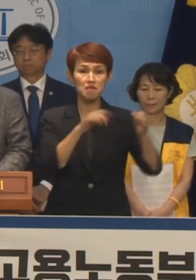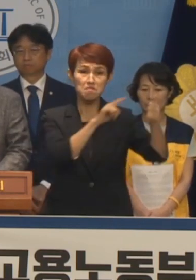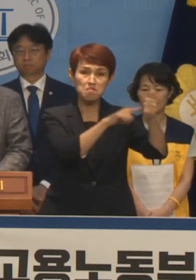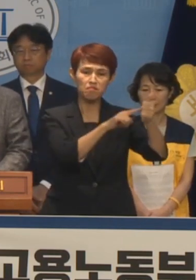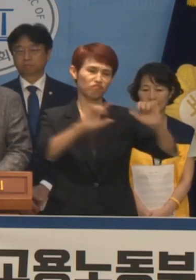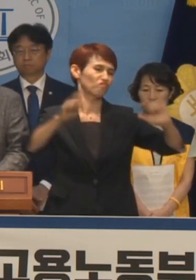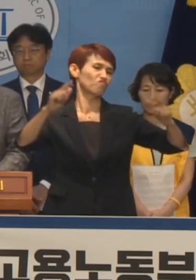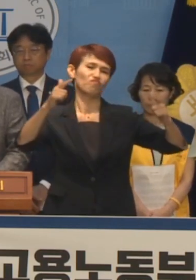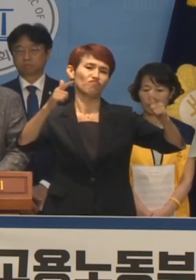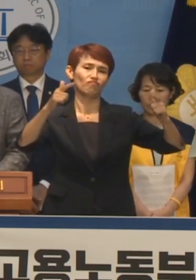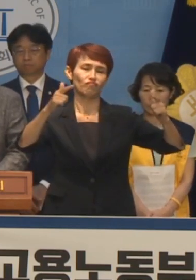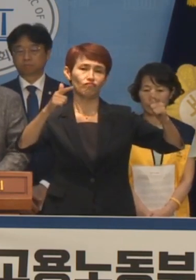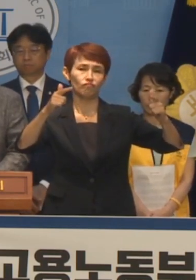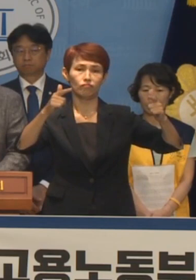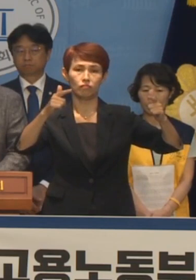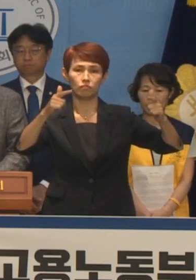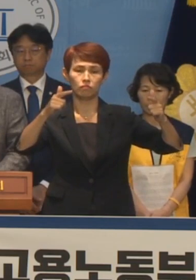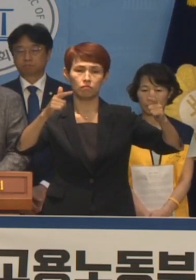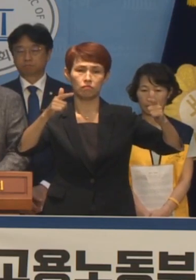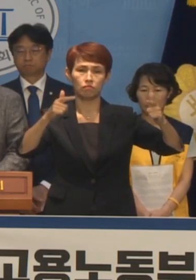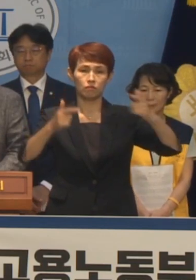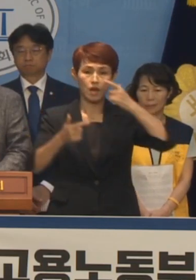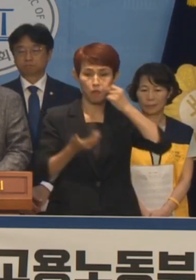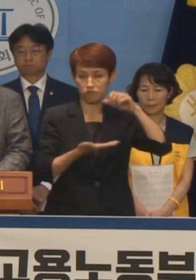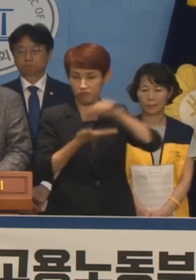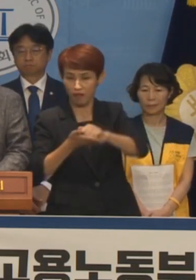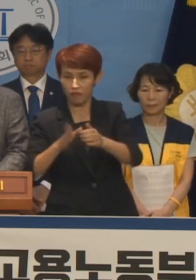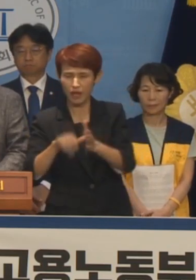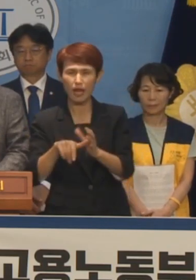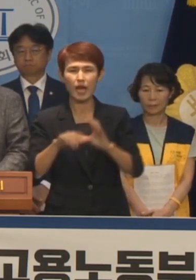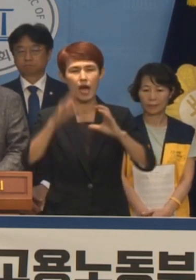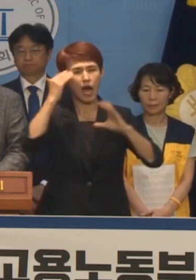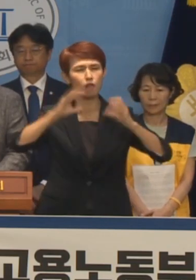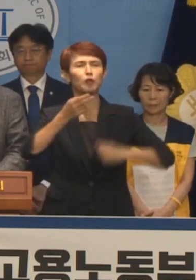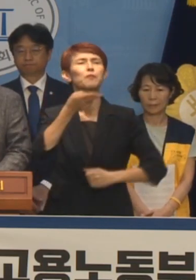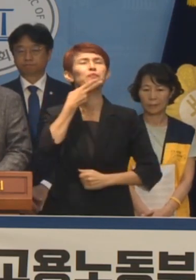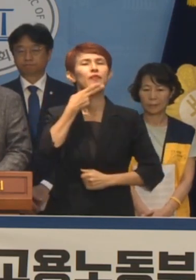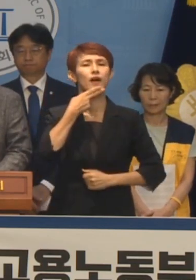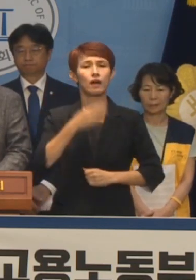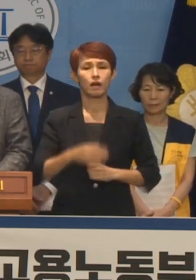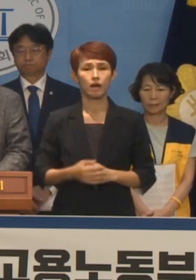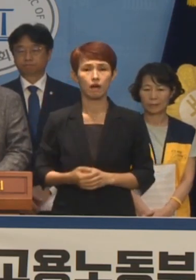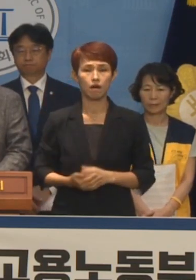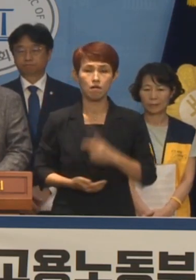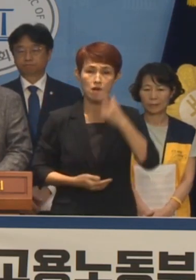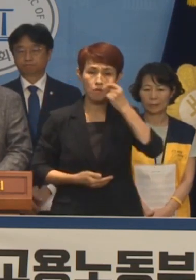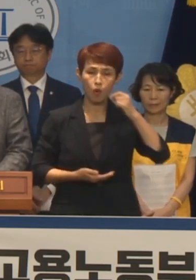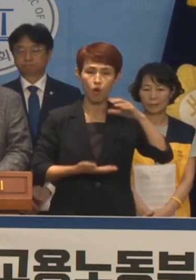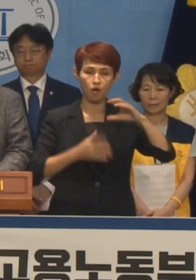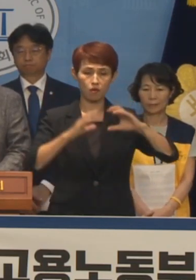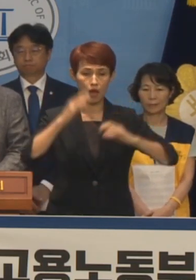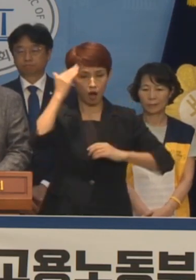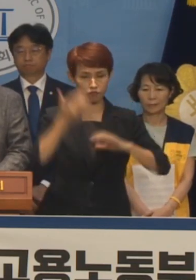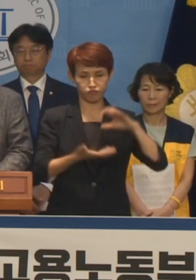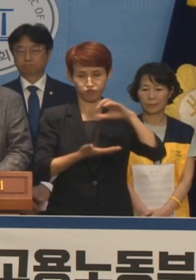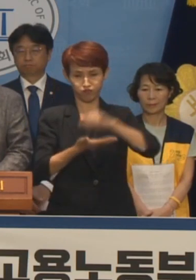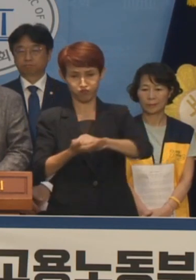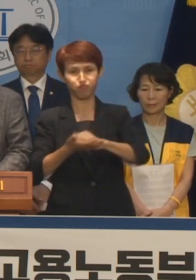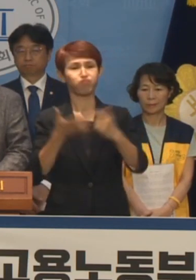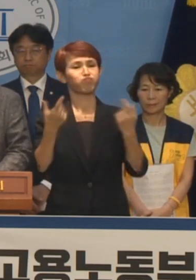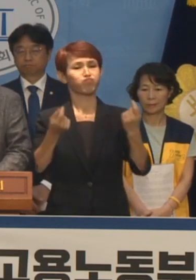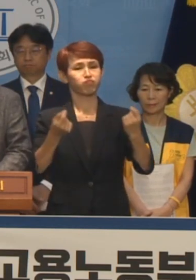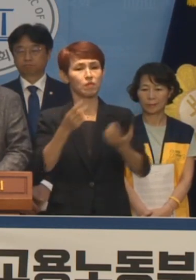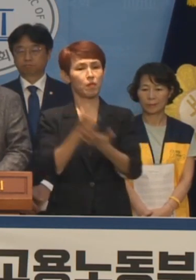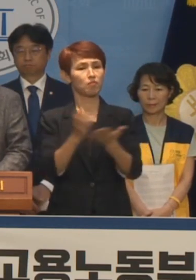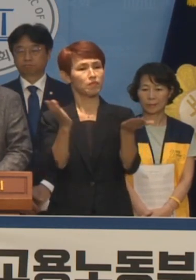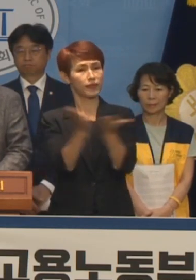부정하고 일제강점기에는 나라가 없었다. 따라서 일제식민지배는 합법적인 것이었다. 이렇게 주장을 하는 전형적인 친일 서관을